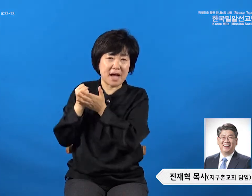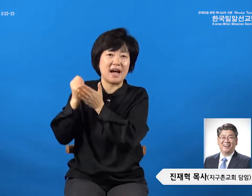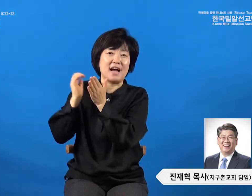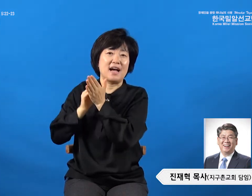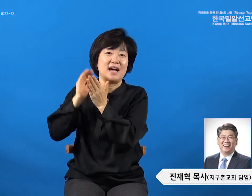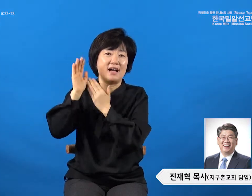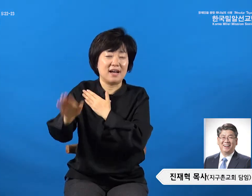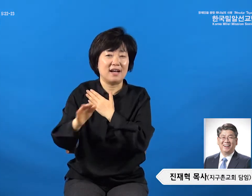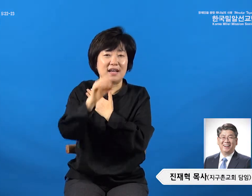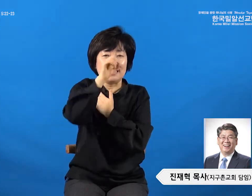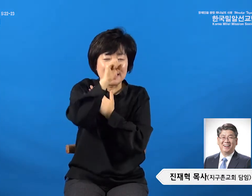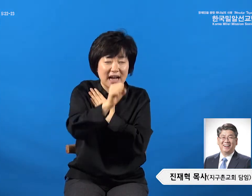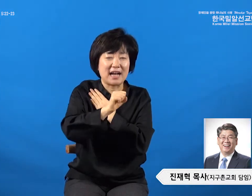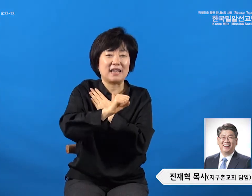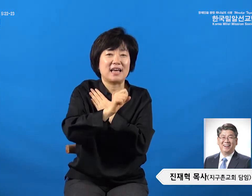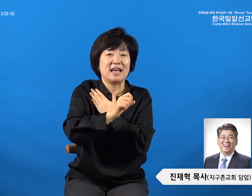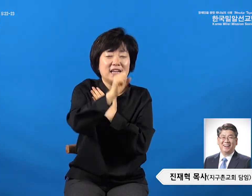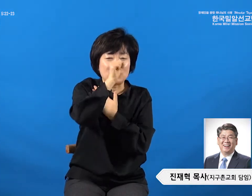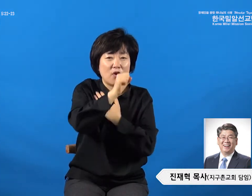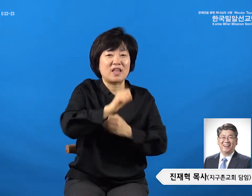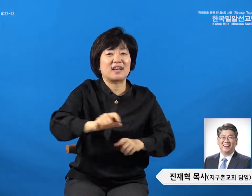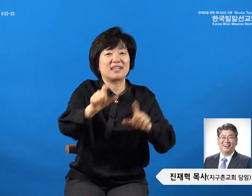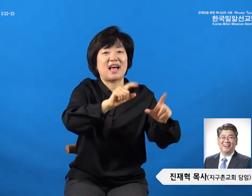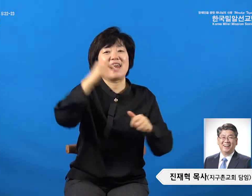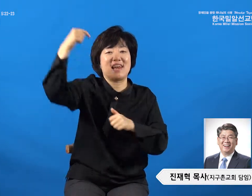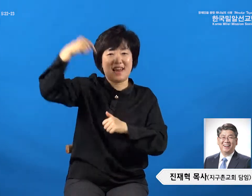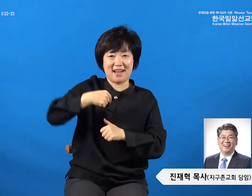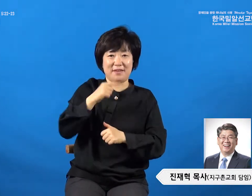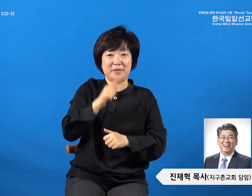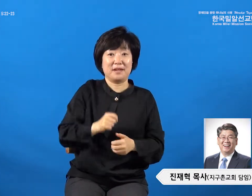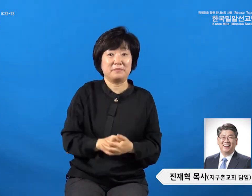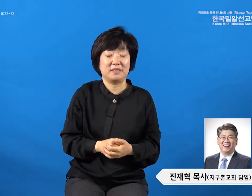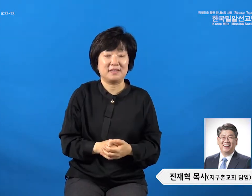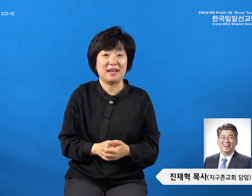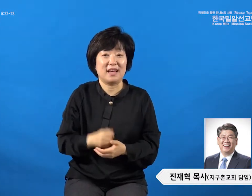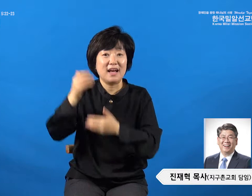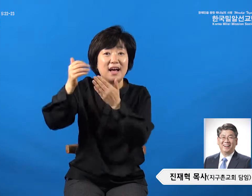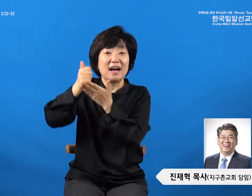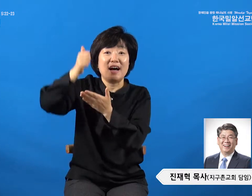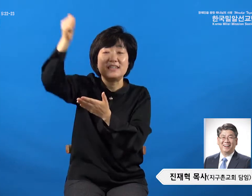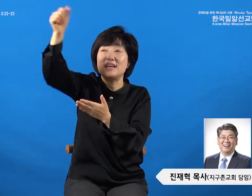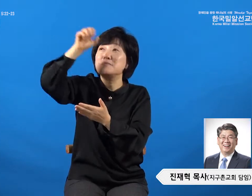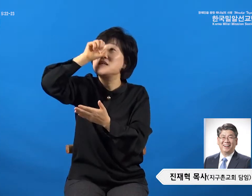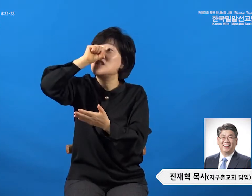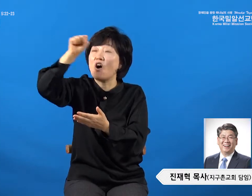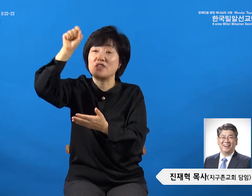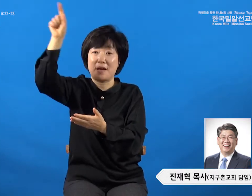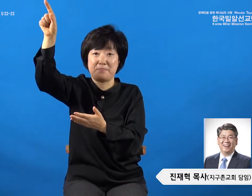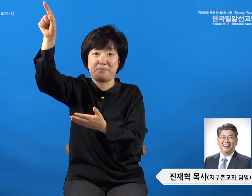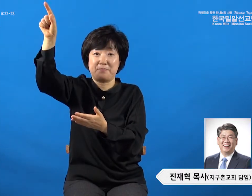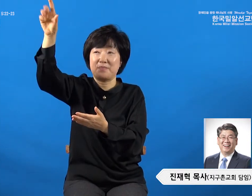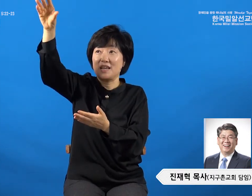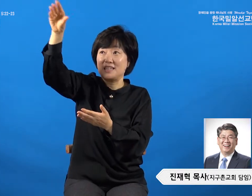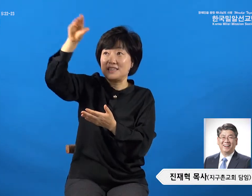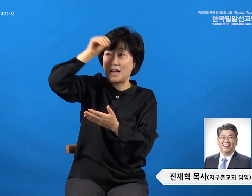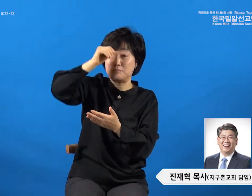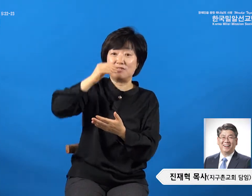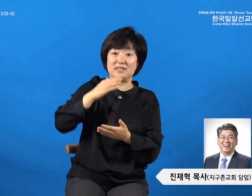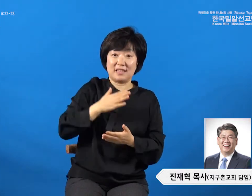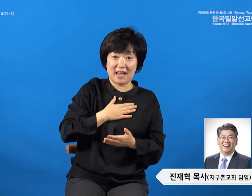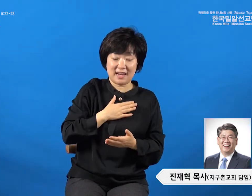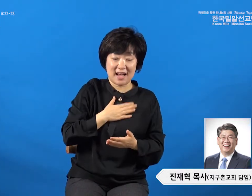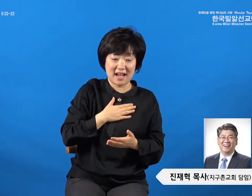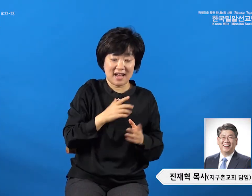구원하셨음을 성경은 말씀하고 있습니다. 하나님의 선함, 그 선함을 닮은